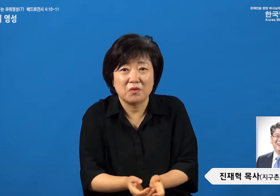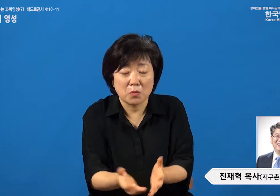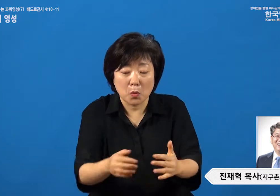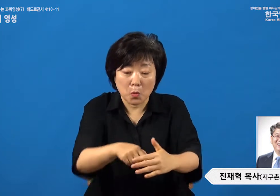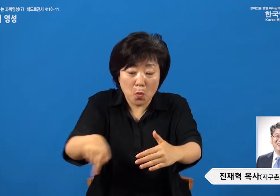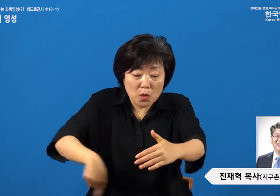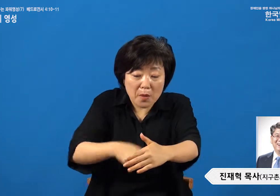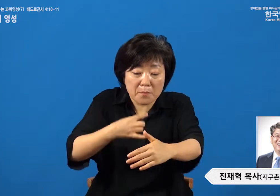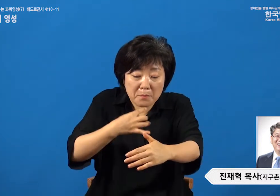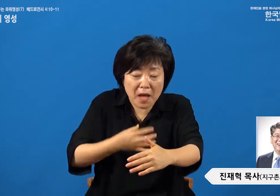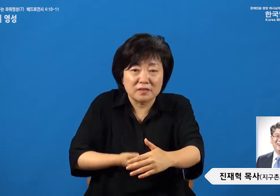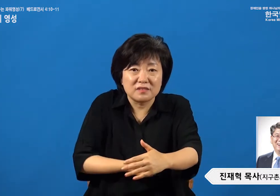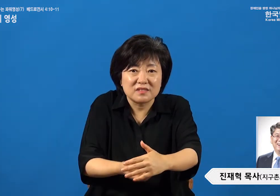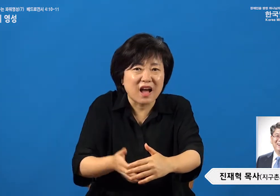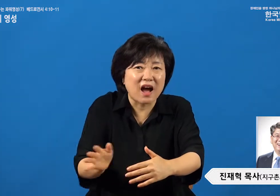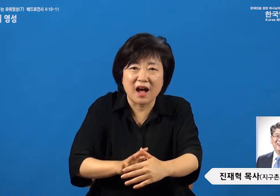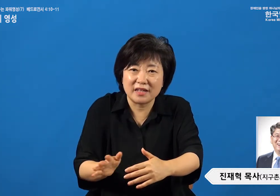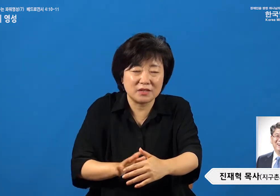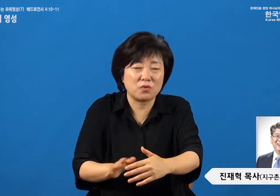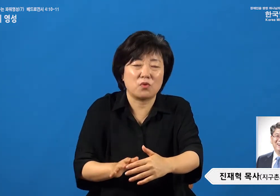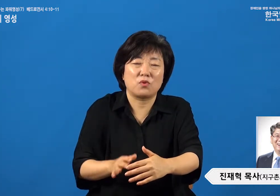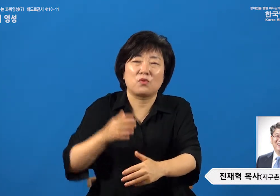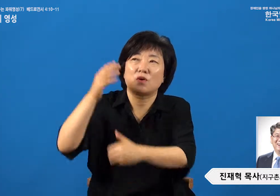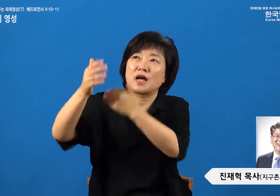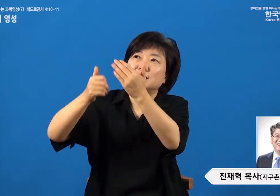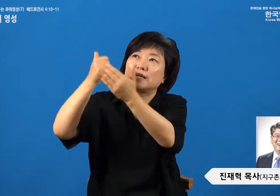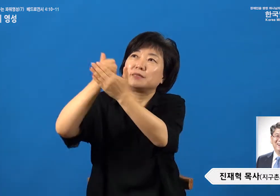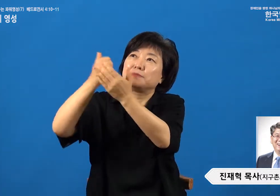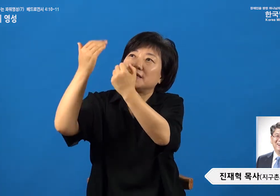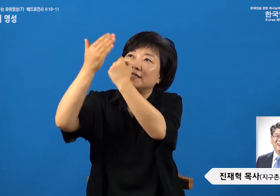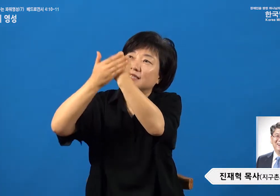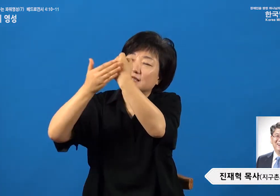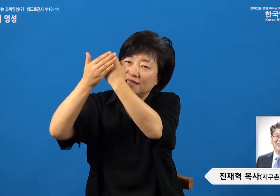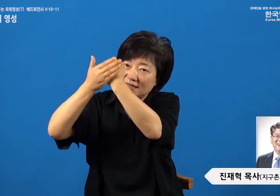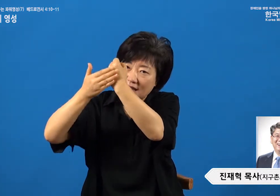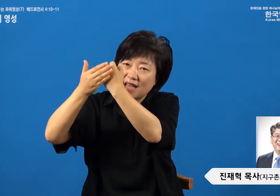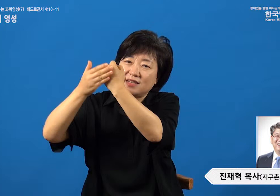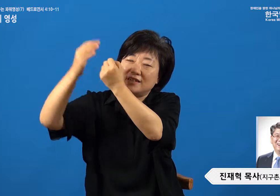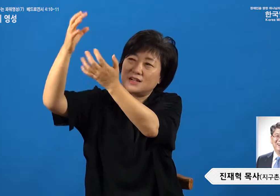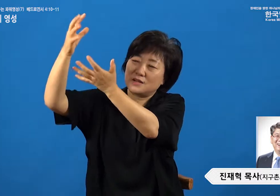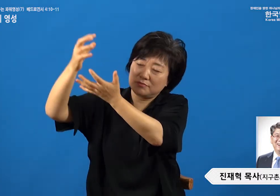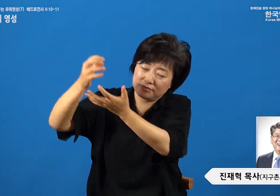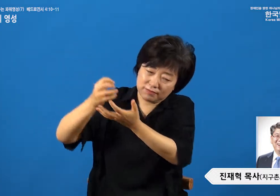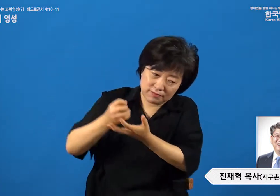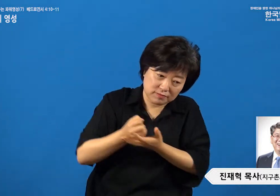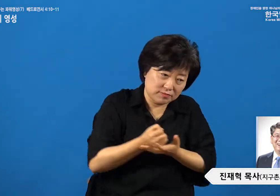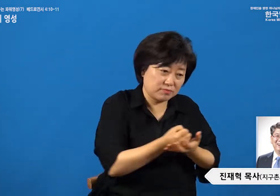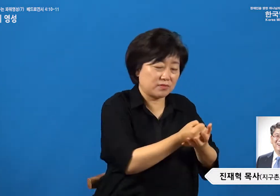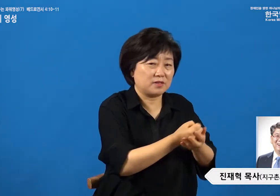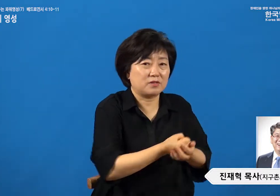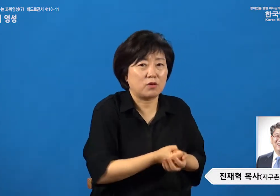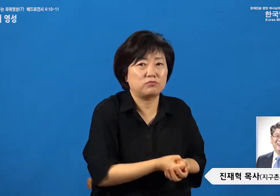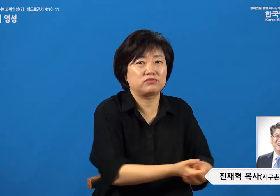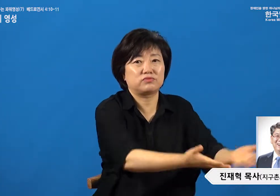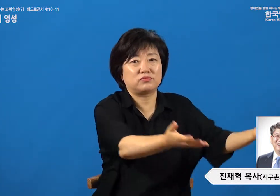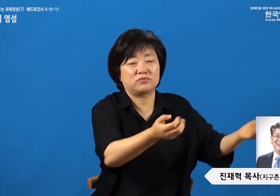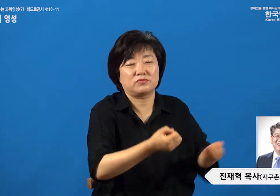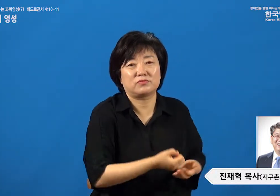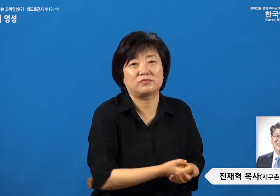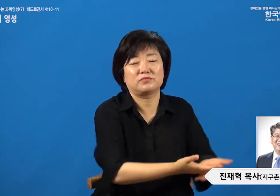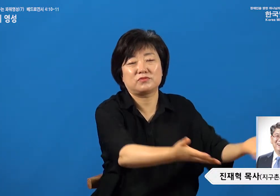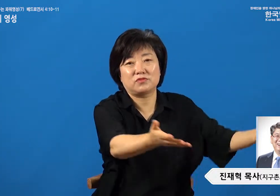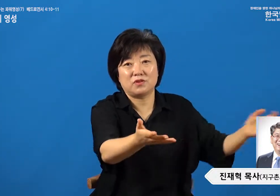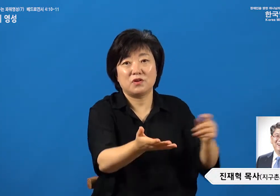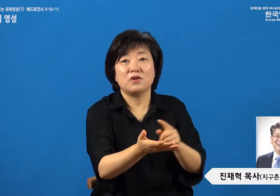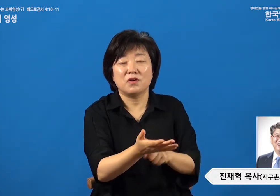봉사는 흐르는 하나님의 은혜, 구현된 은혜의 결과, 바로 하나님의 구체적인